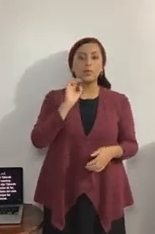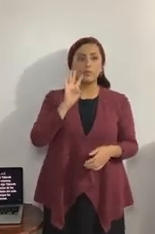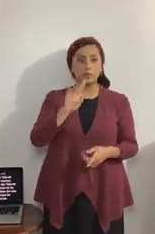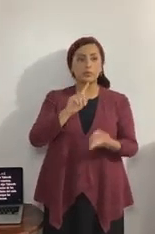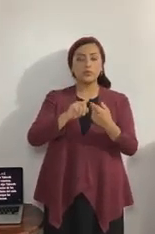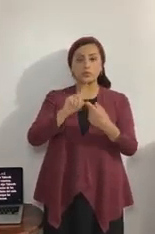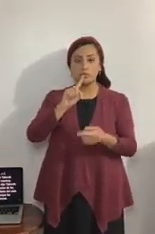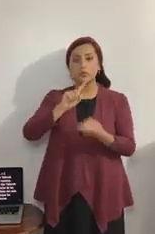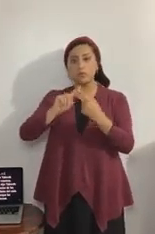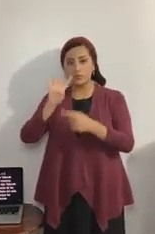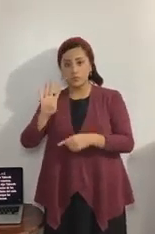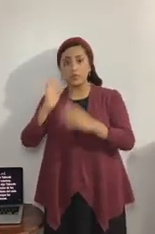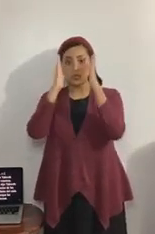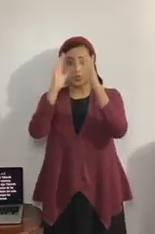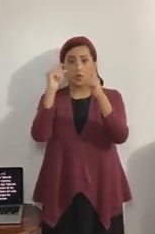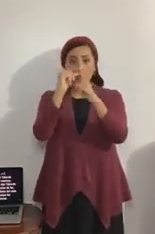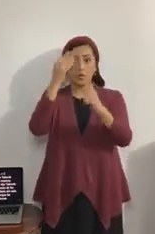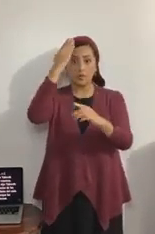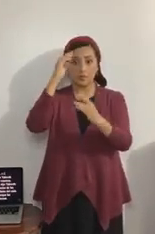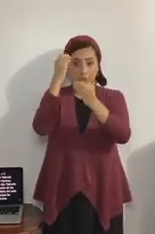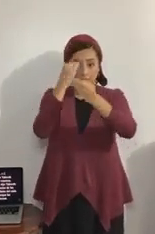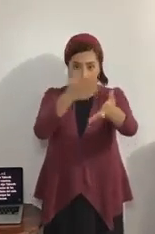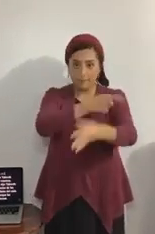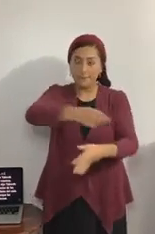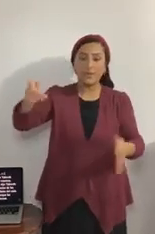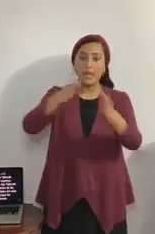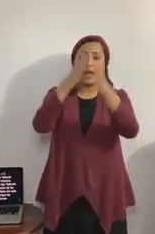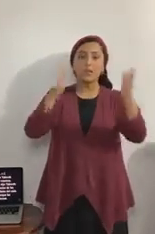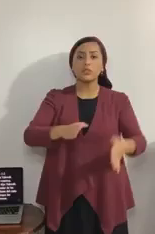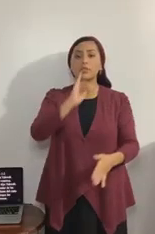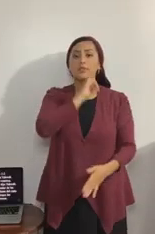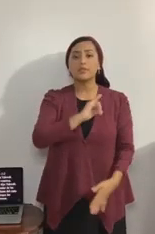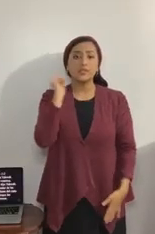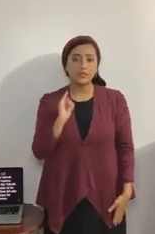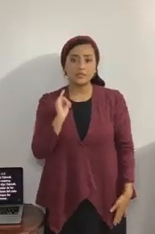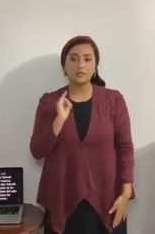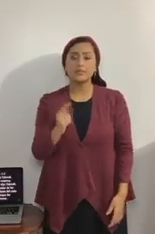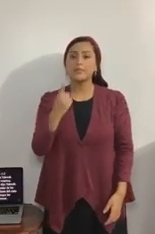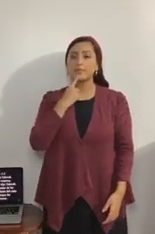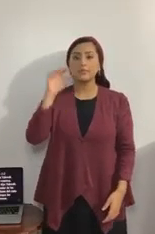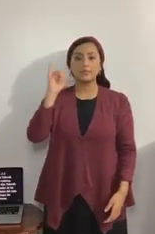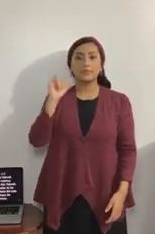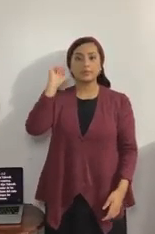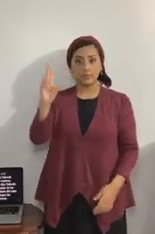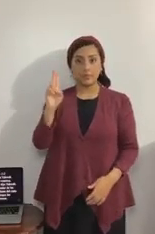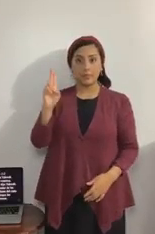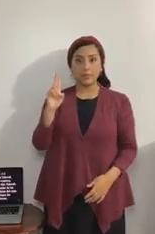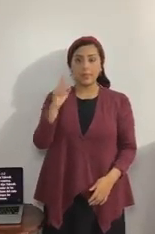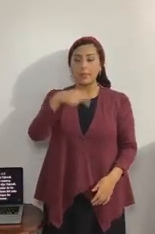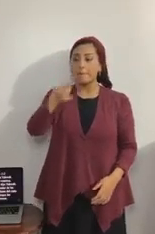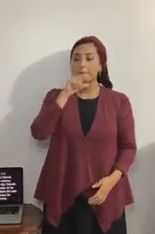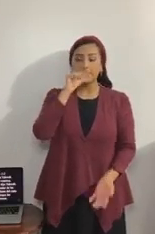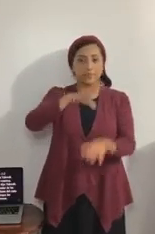Yahweh ha hablado sobre vosotros, oh casa de Israel. Así dijo Yahweh: no aprendáis el camino de las